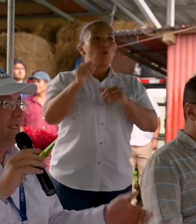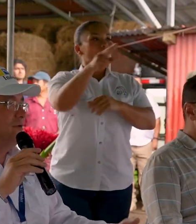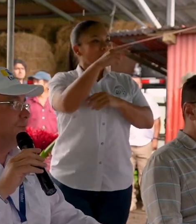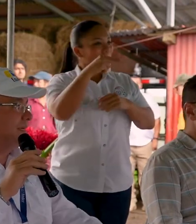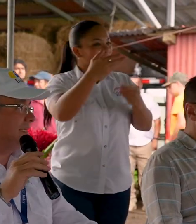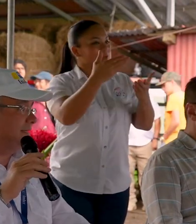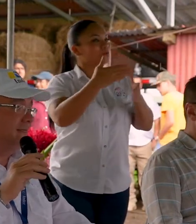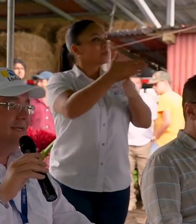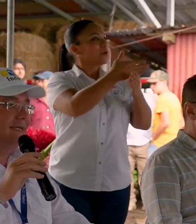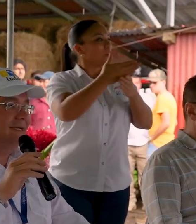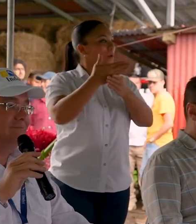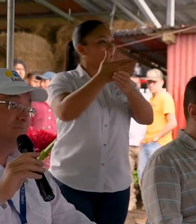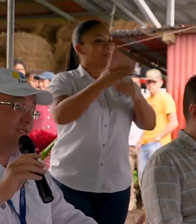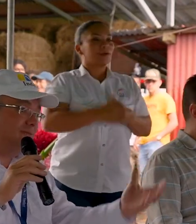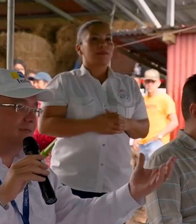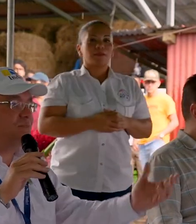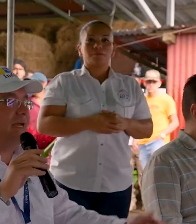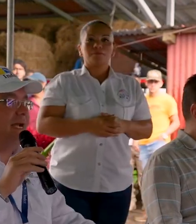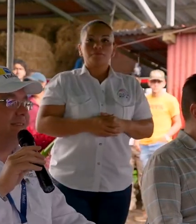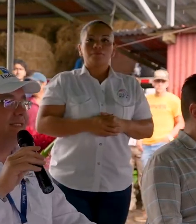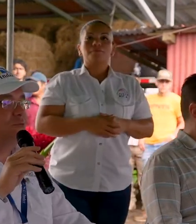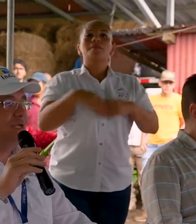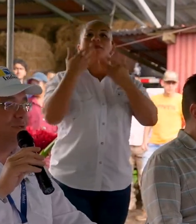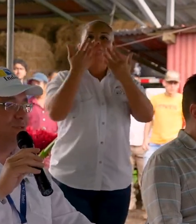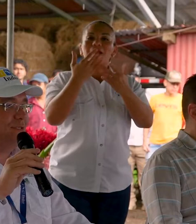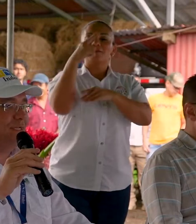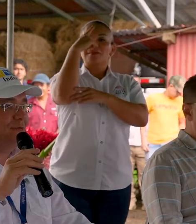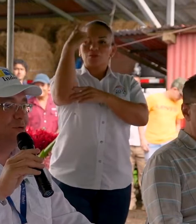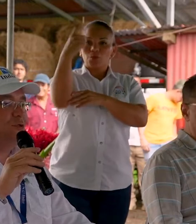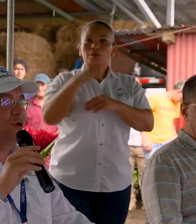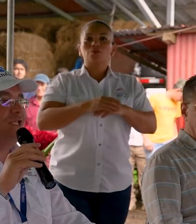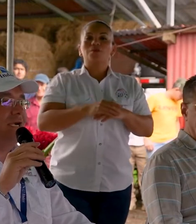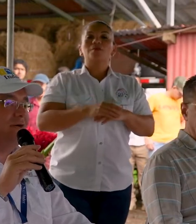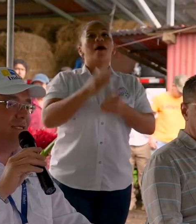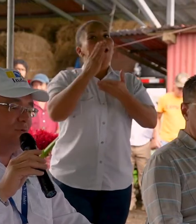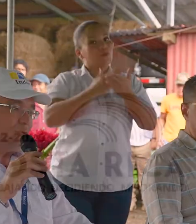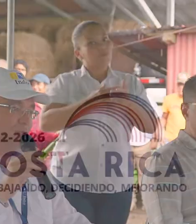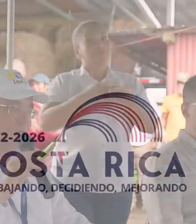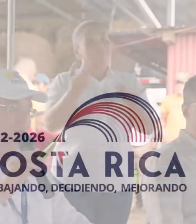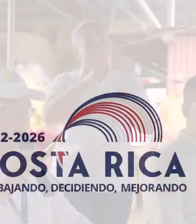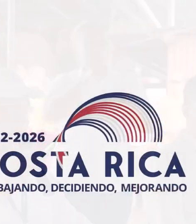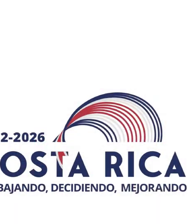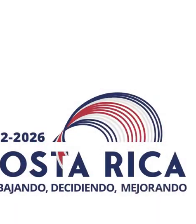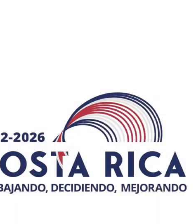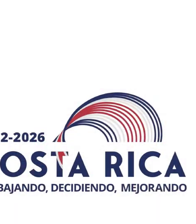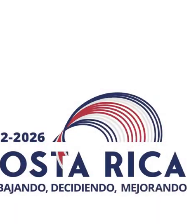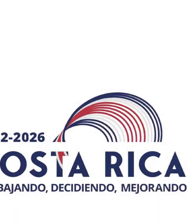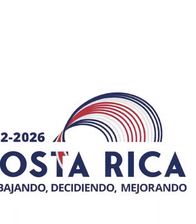colegas y compartir pues esperanzas, sueños y algunos dolores de cabeza juntos.